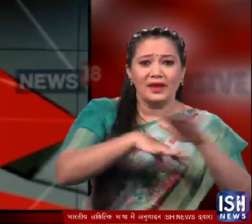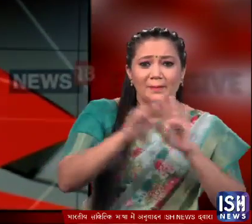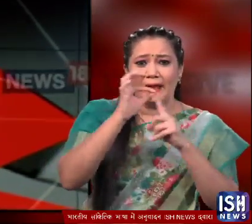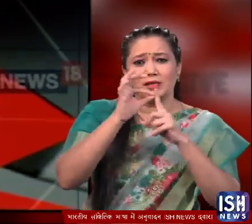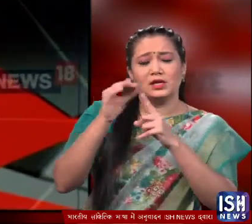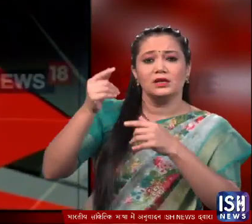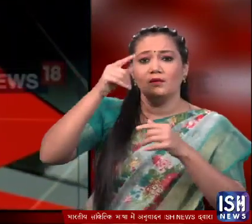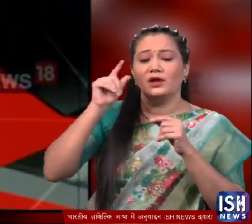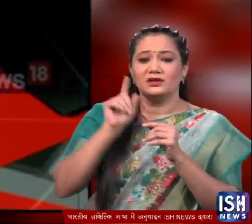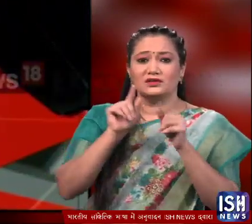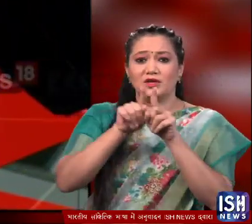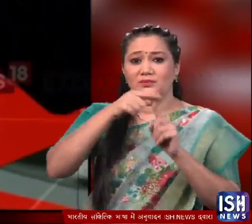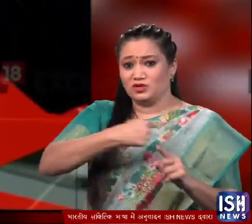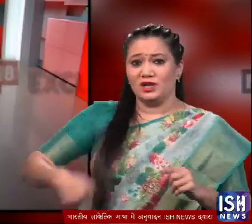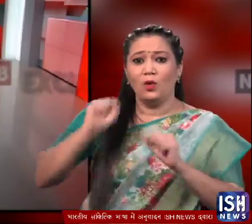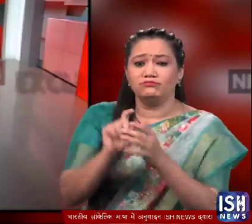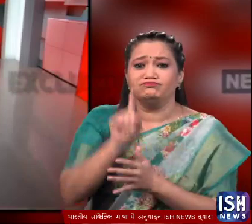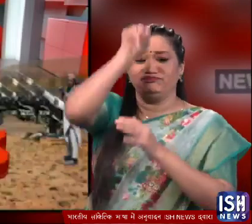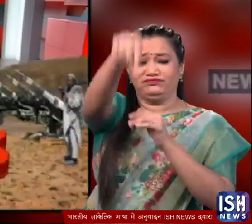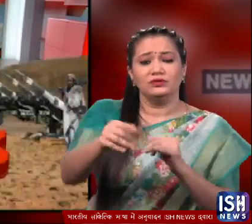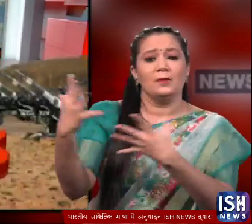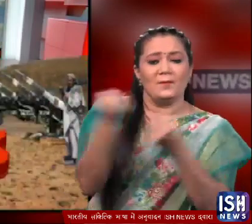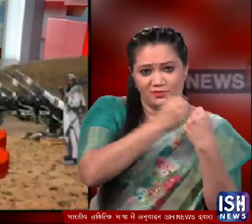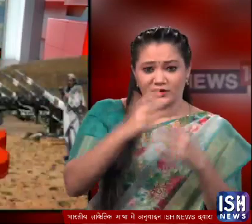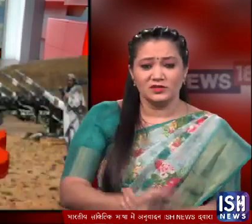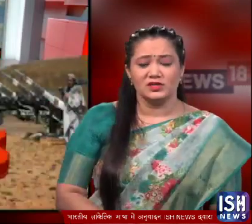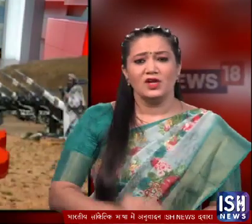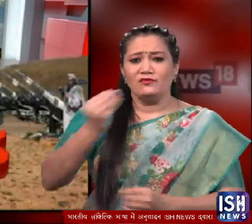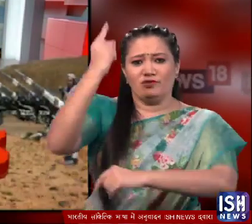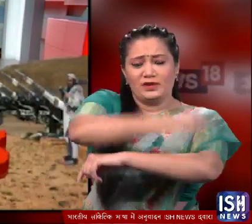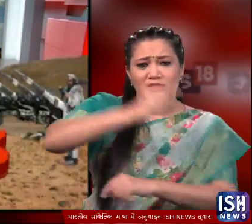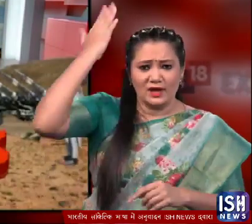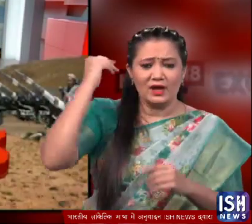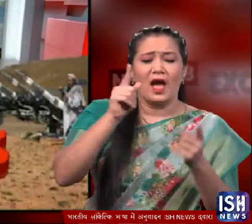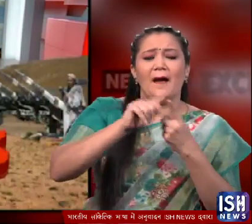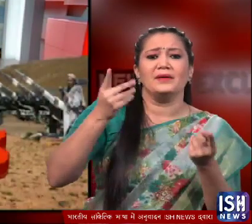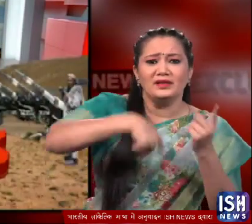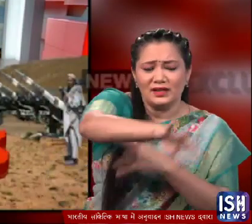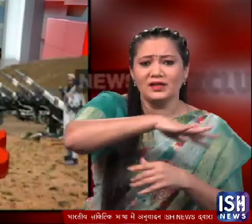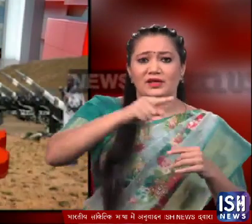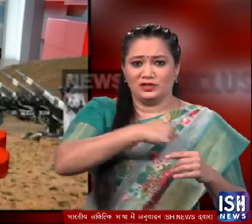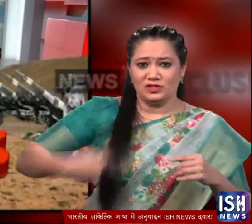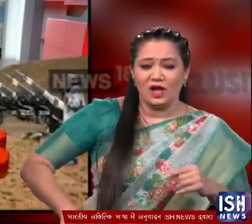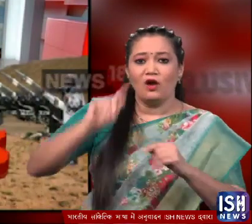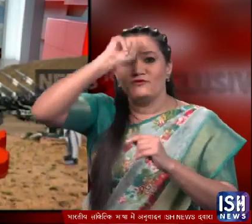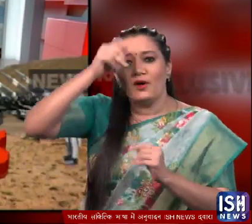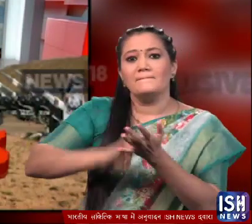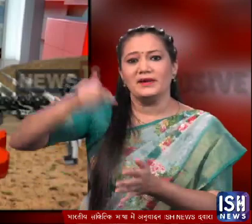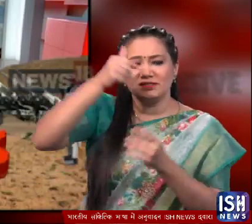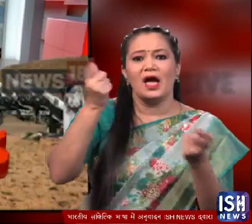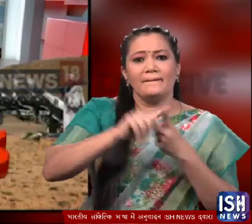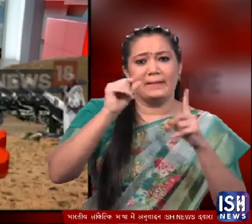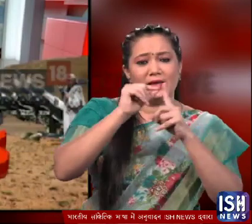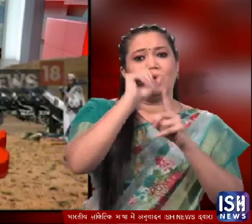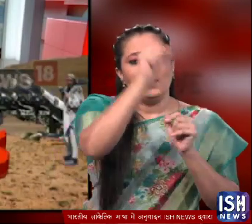ली। न्यूज़ 18 के नीतीश कुमार की रिपोर्ट है कि कुछ दिनों पहले चीन में तालिबान के मुल्ला ब्रादर और चीन के विदेश मंत्री की एक बैठक